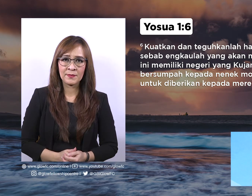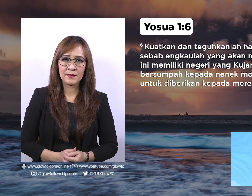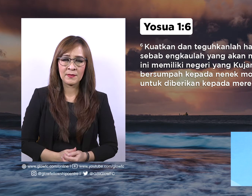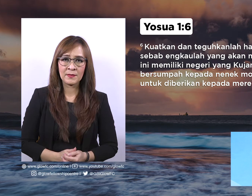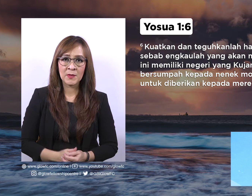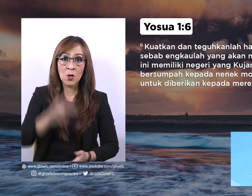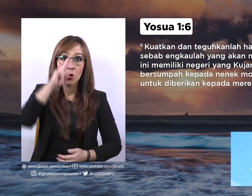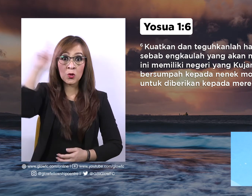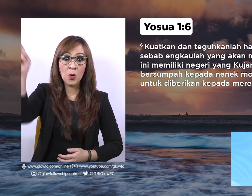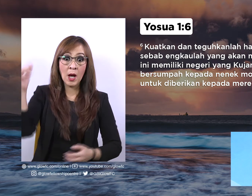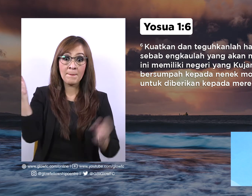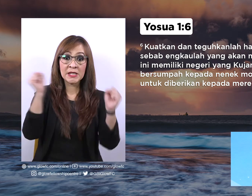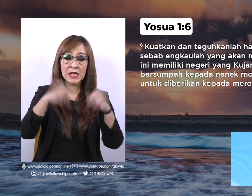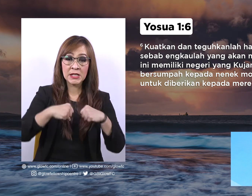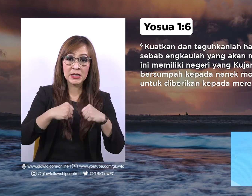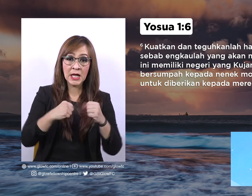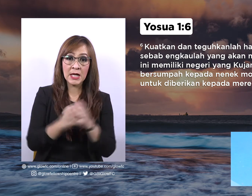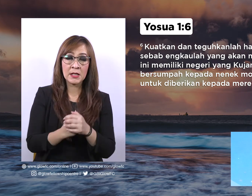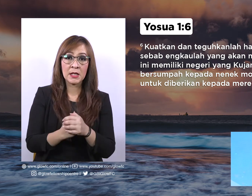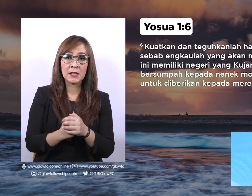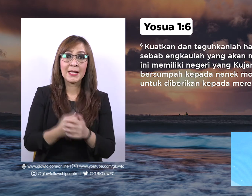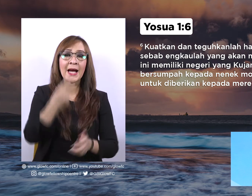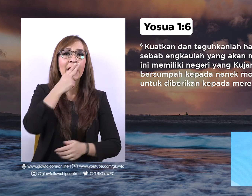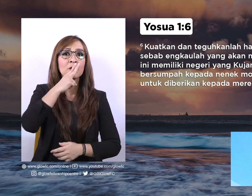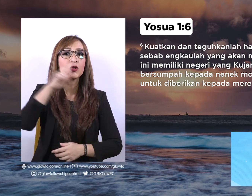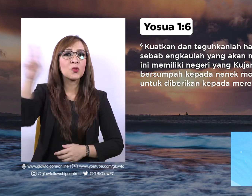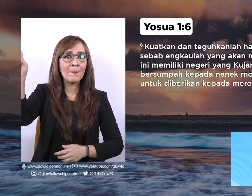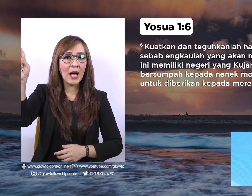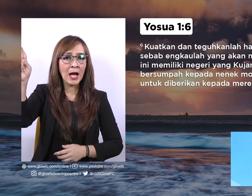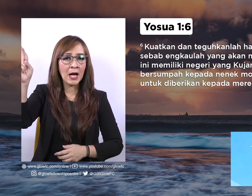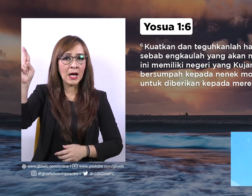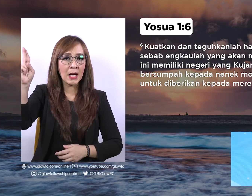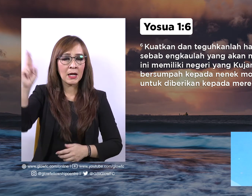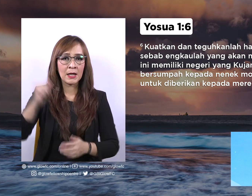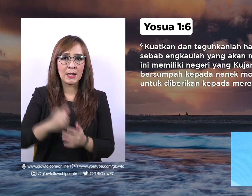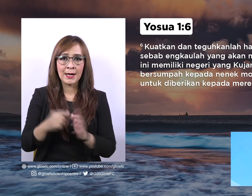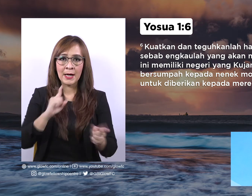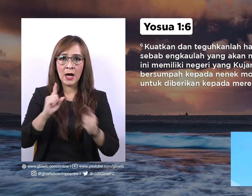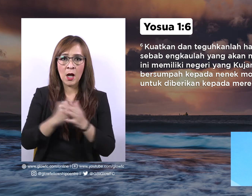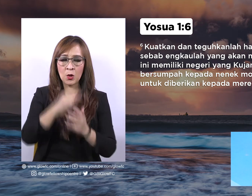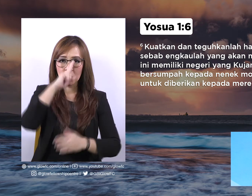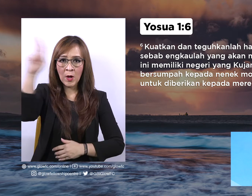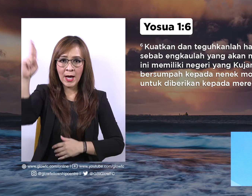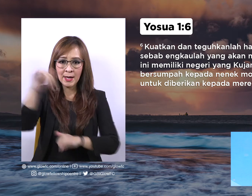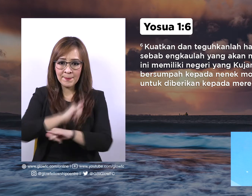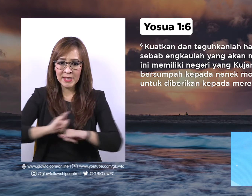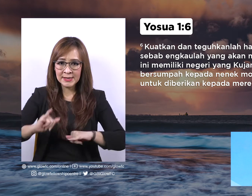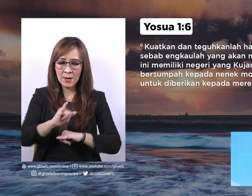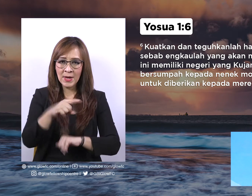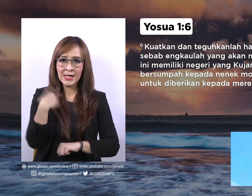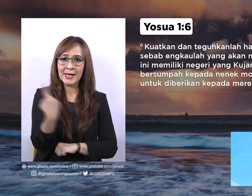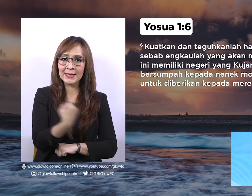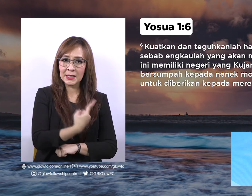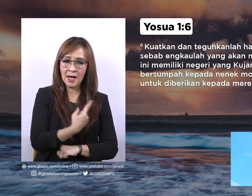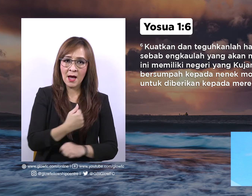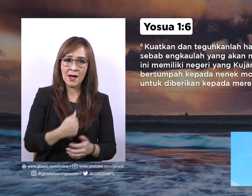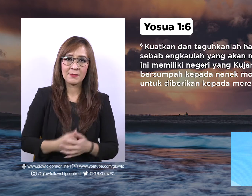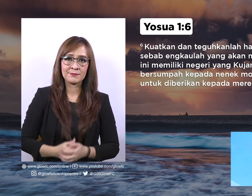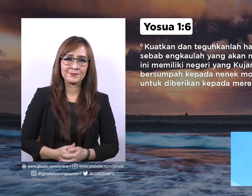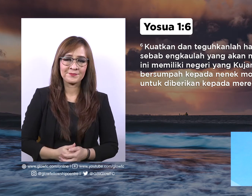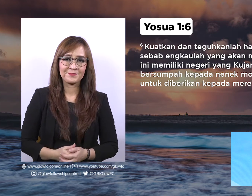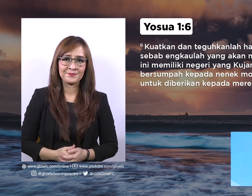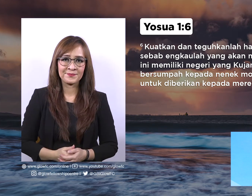ini memiliki negeri yang aku janjikan dengan bersumpah nenek moyang mereka itu diberikan kepada mereka sama-sama bilang harus kuat dan Teguh